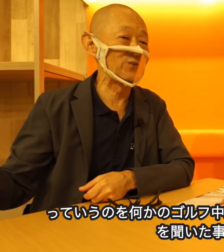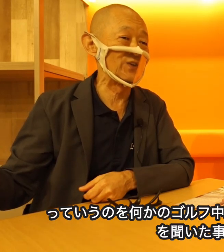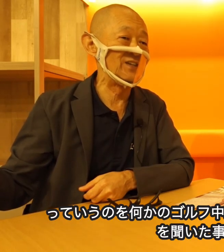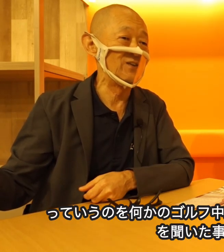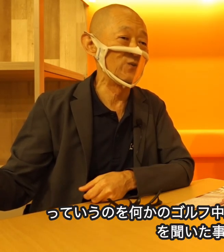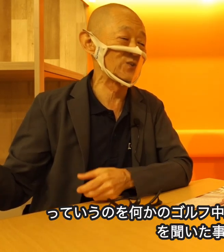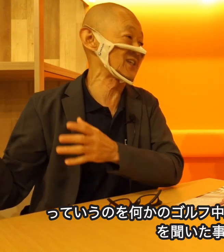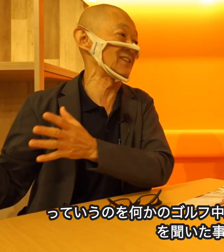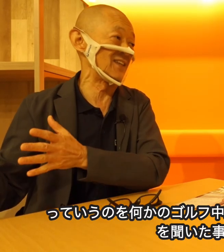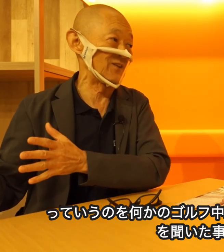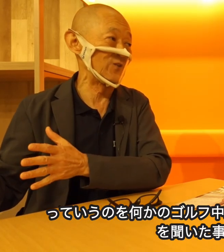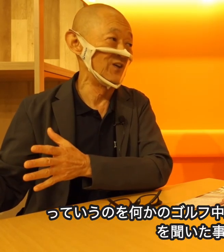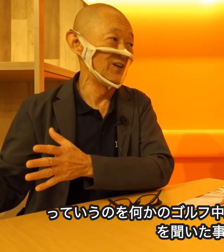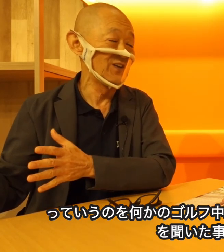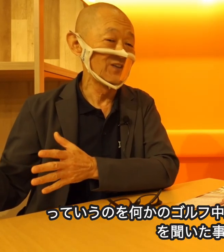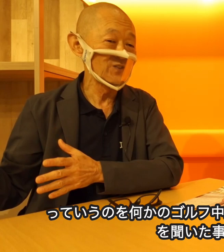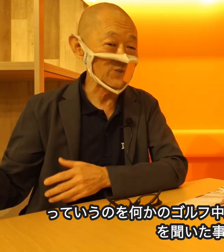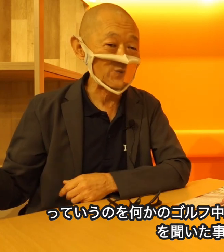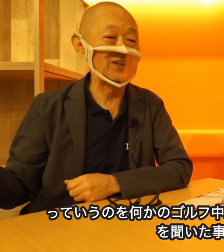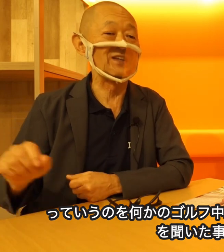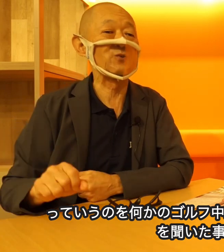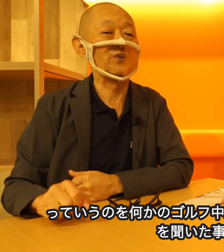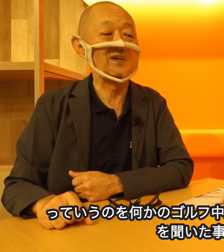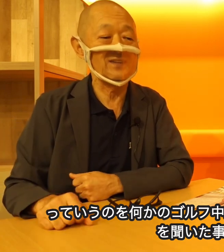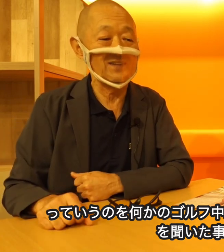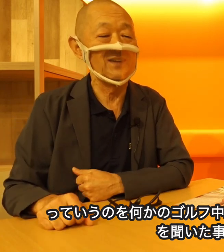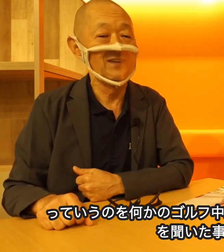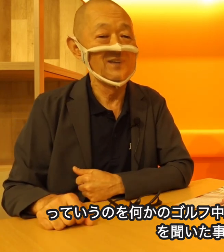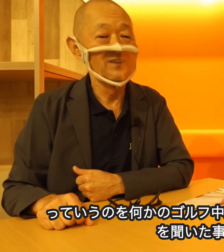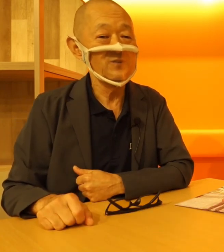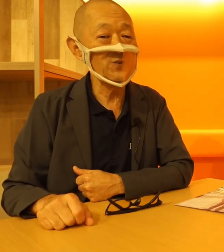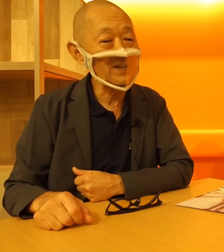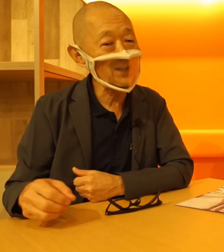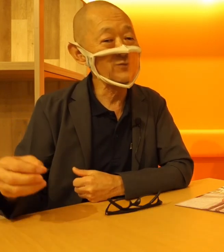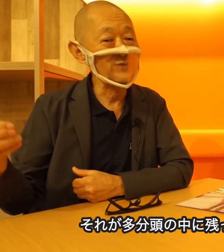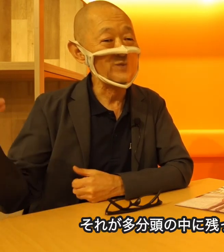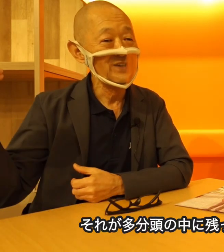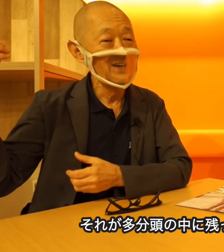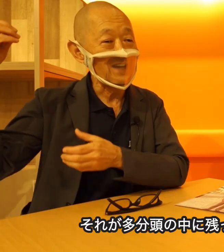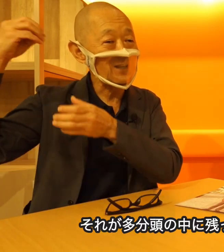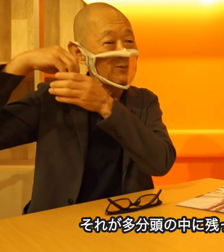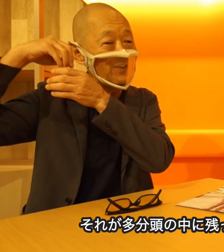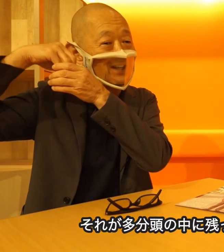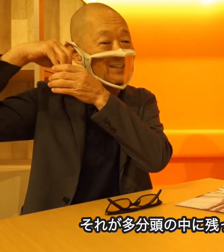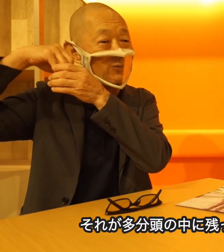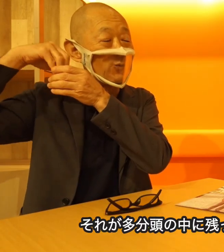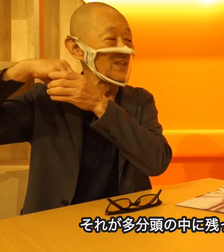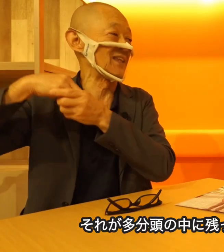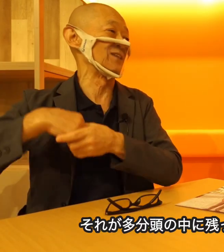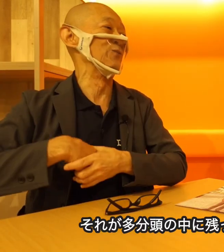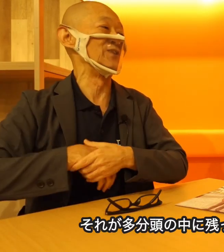時におっしゃっていたのをちょっと聞いたことがあって、それが多分頭の中に残ってたと思うんです